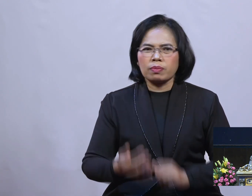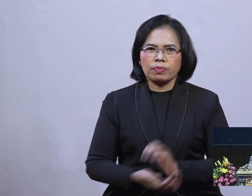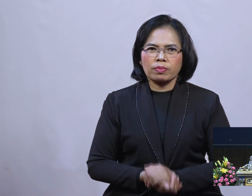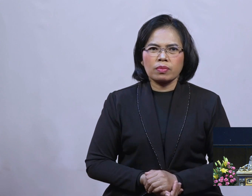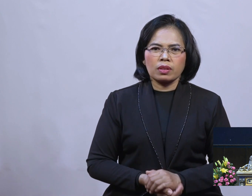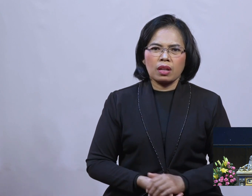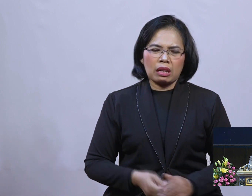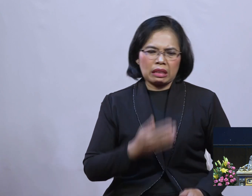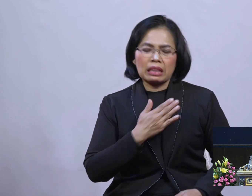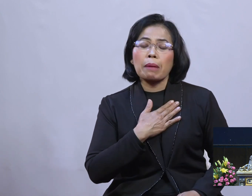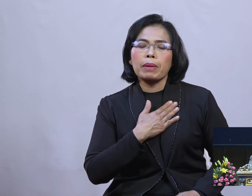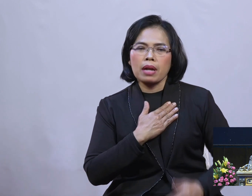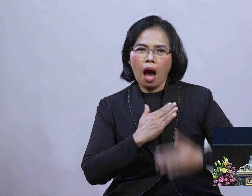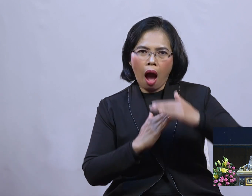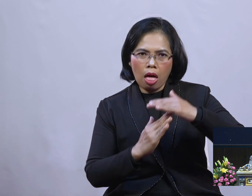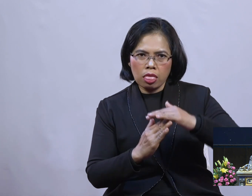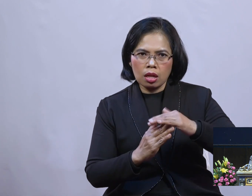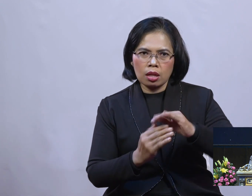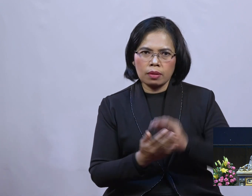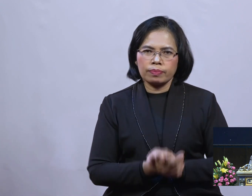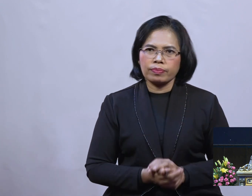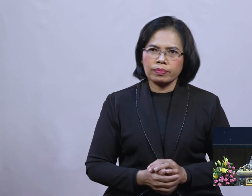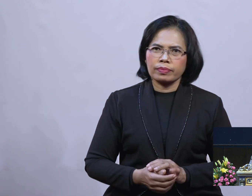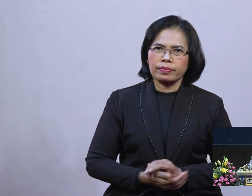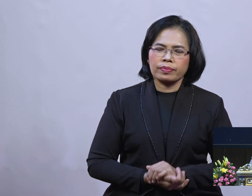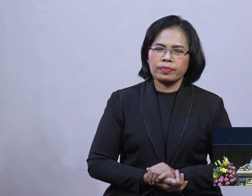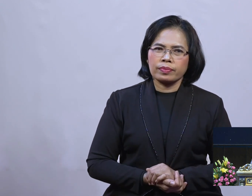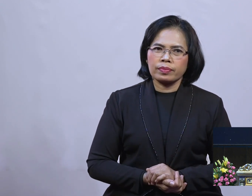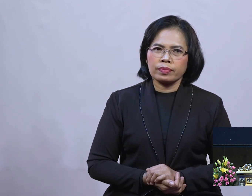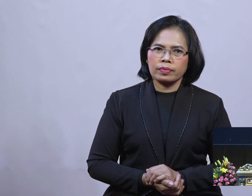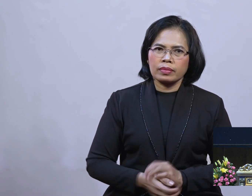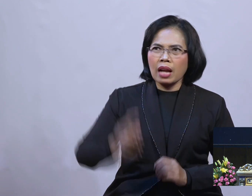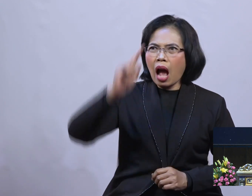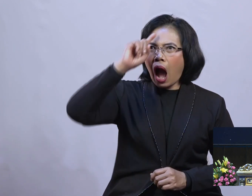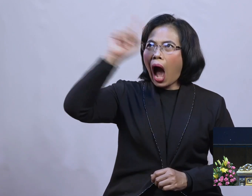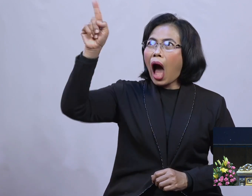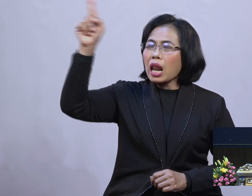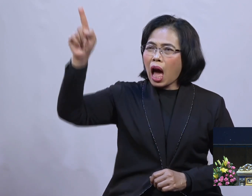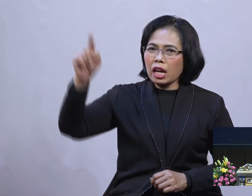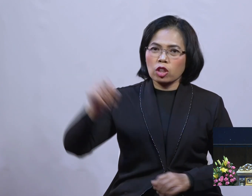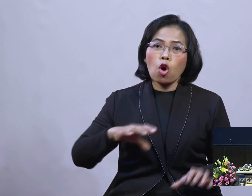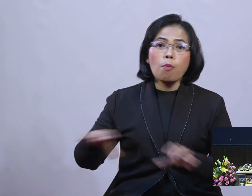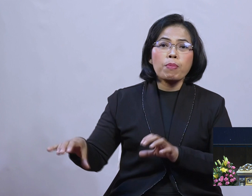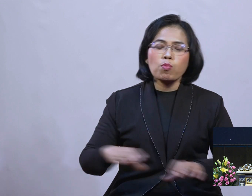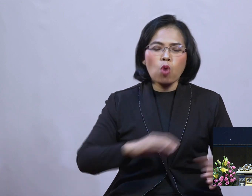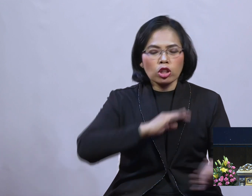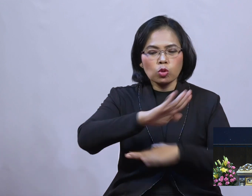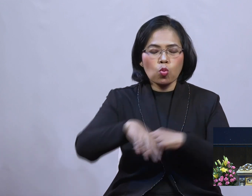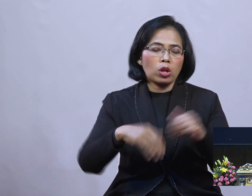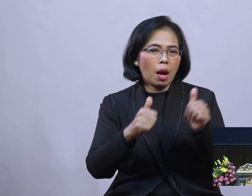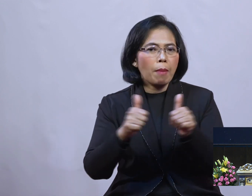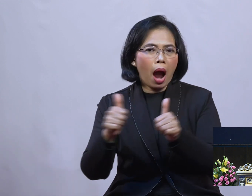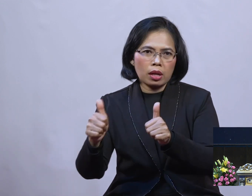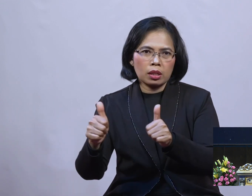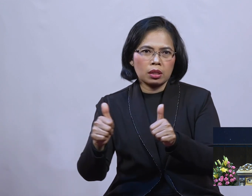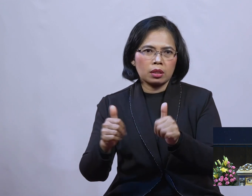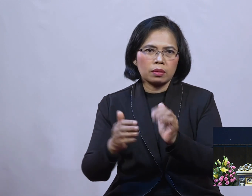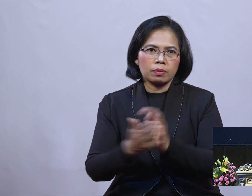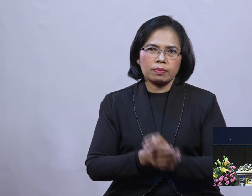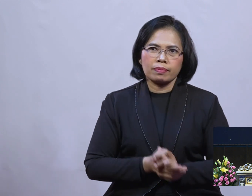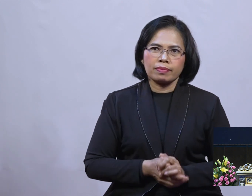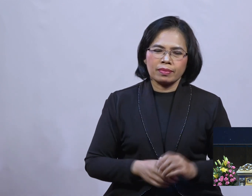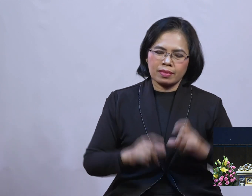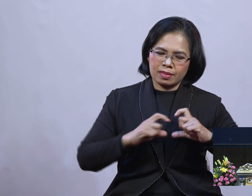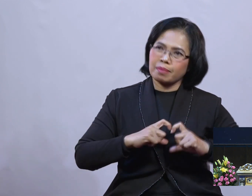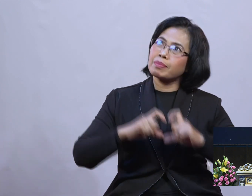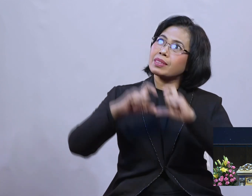dengarkan in jahat Ya Allah ku mereka-reka tanya untuk kebaikan Fox I love you